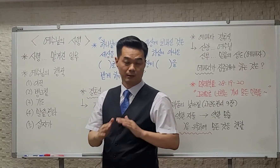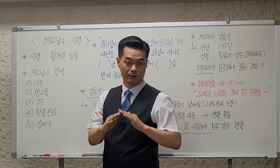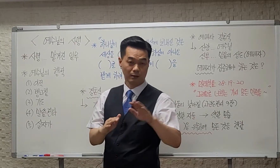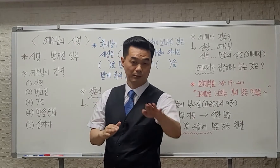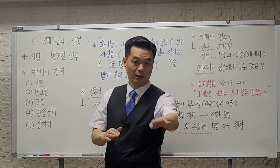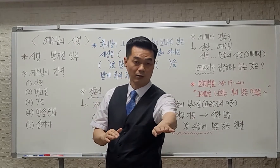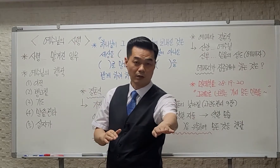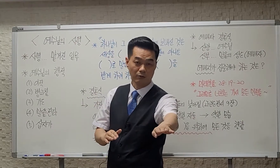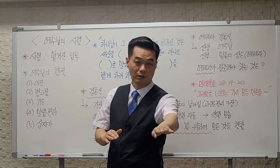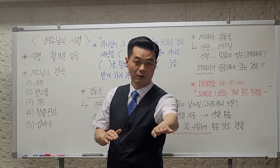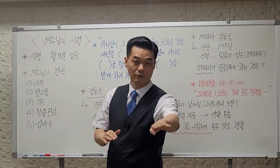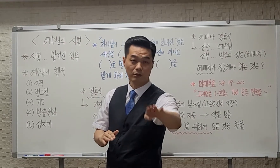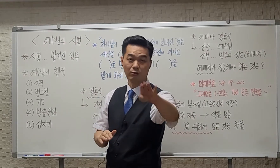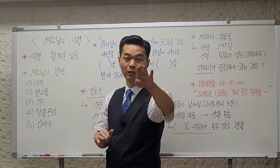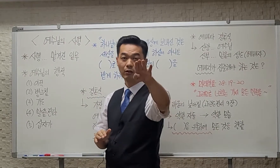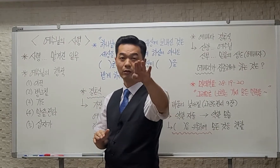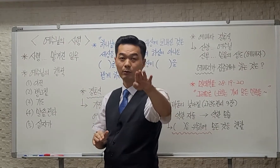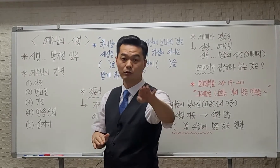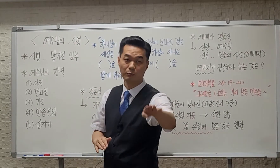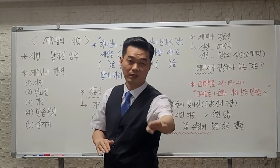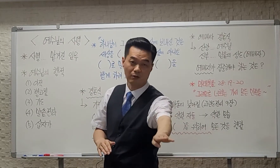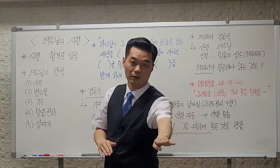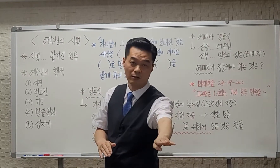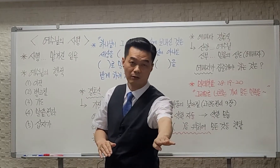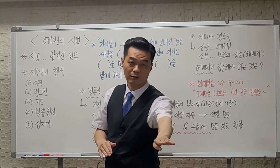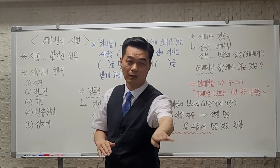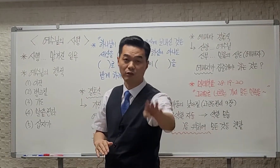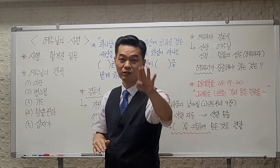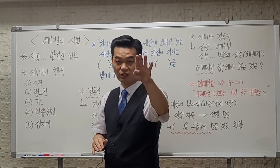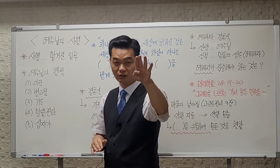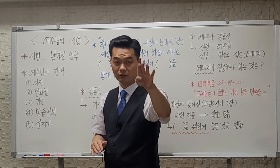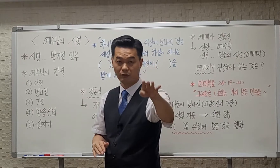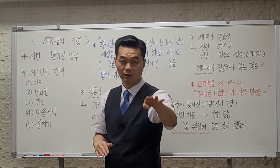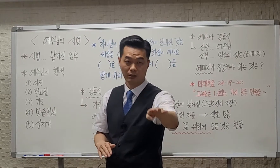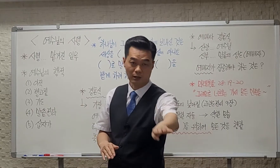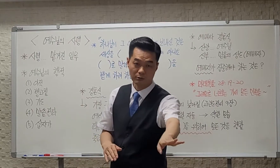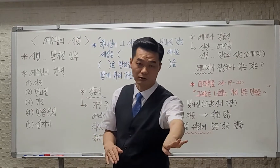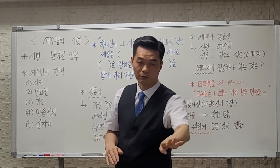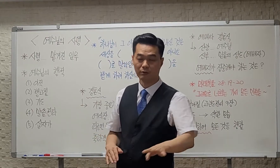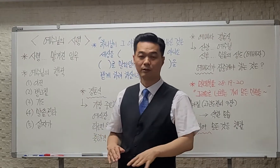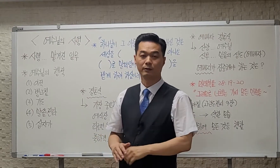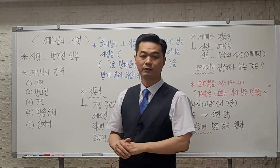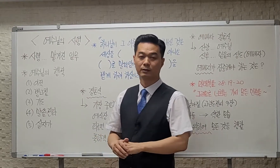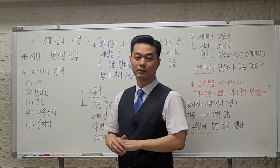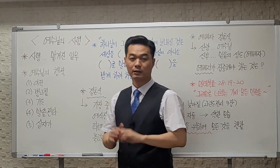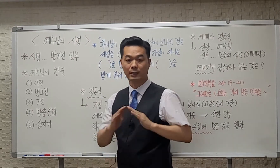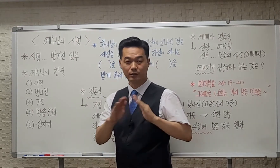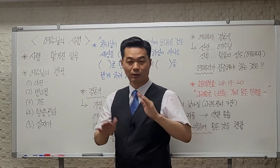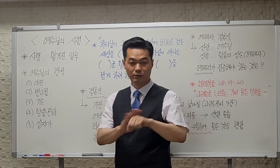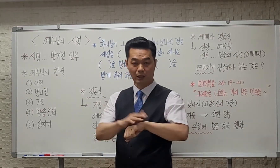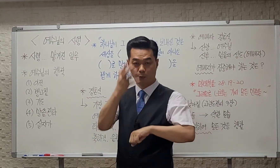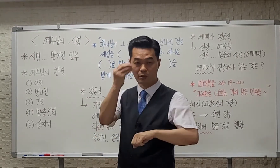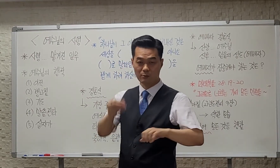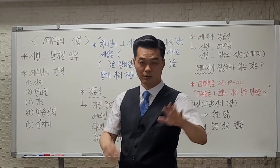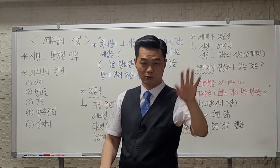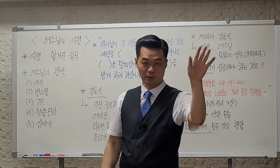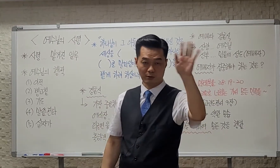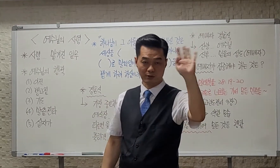이게 밑에 건가요? 우리 거가? 위에 건가요? 라이브통 밑에 거예요? 아, 위에는 촬영이고 라이브통? 그 가정에서 잘 보이시면 손 한번 흔들어